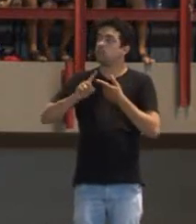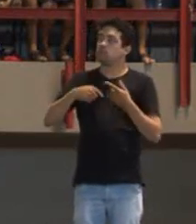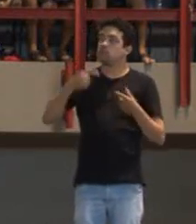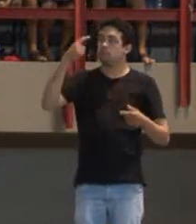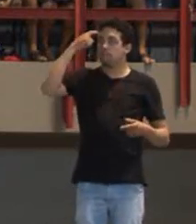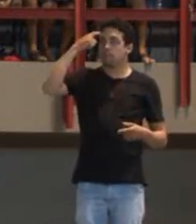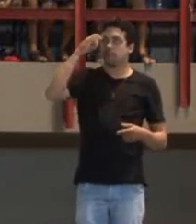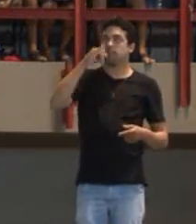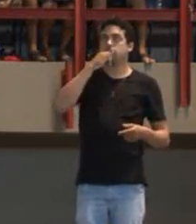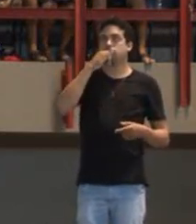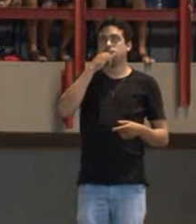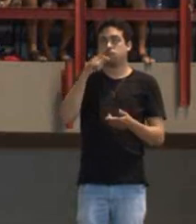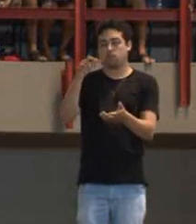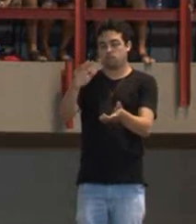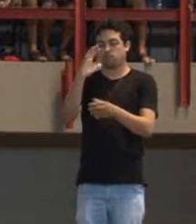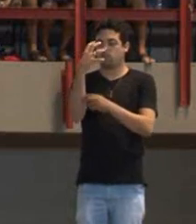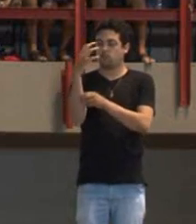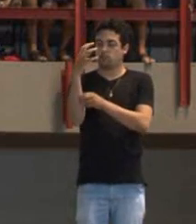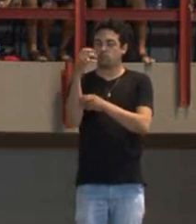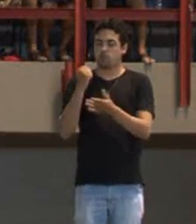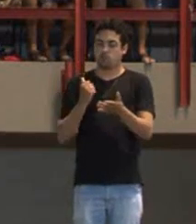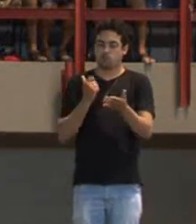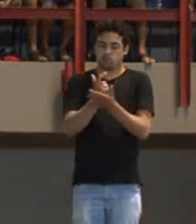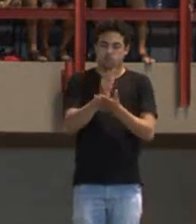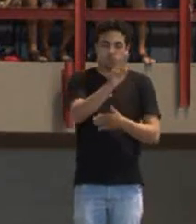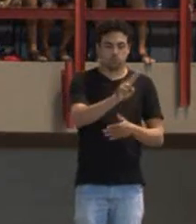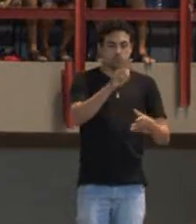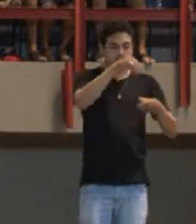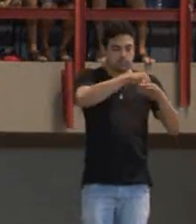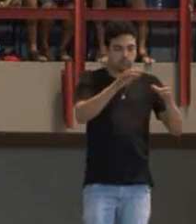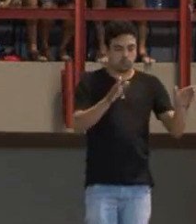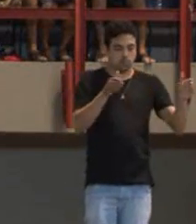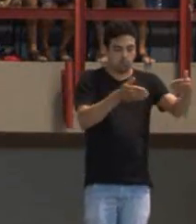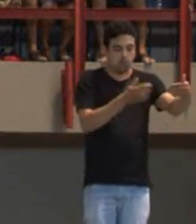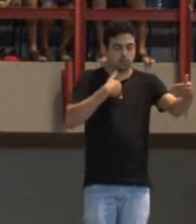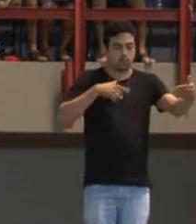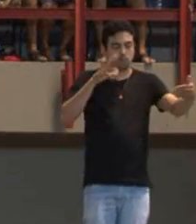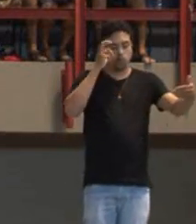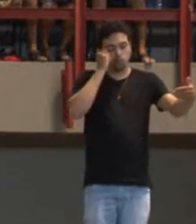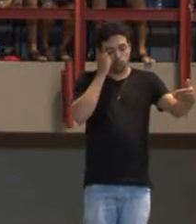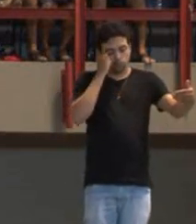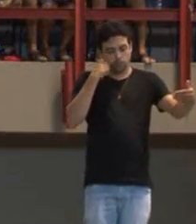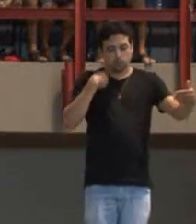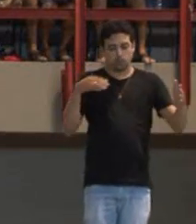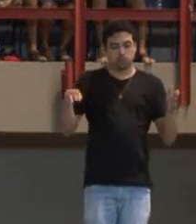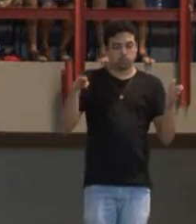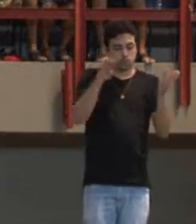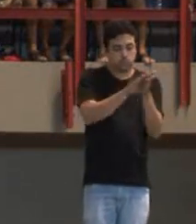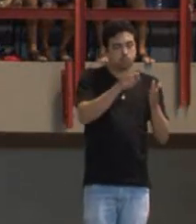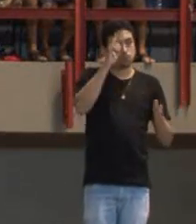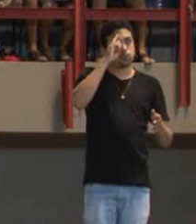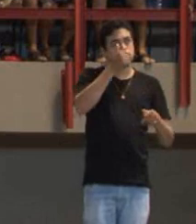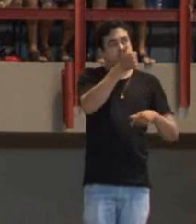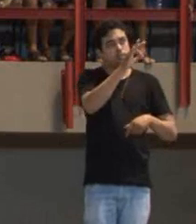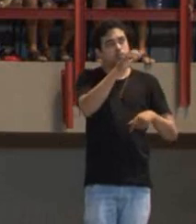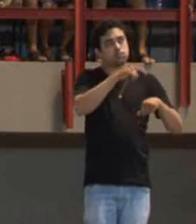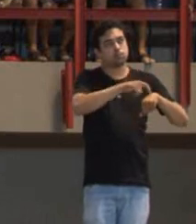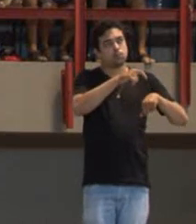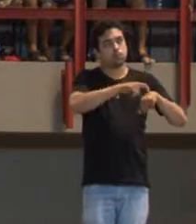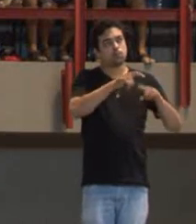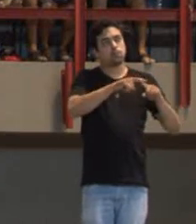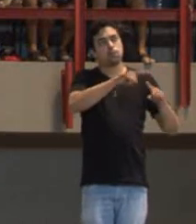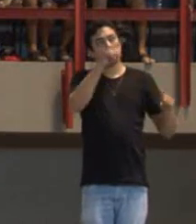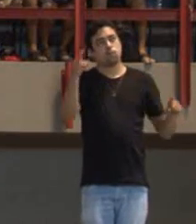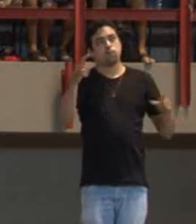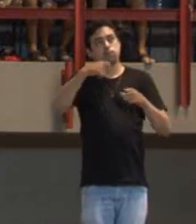pensa, estou comprando um ventilador para usar no meu quarto quando eu for dormir. Eu chego em casa todo dia 10 horas, vou